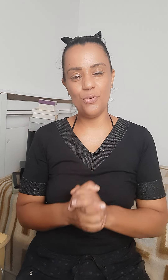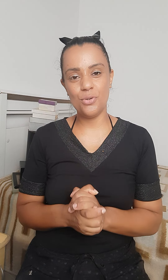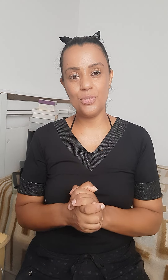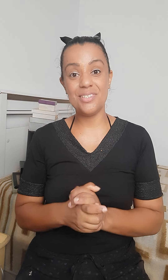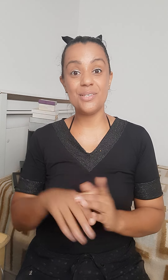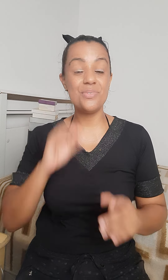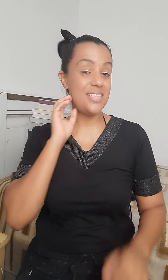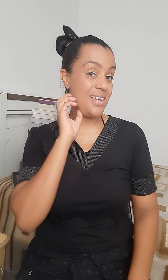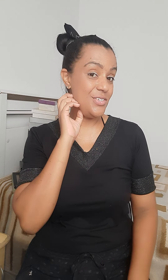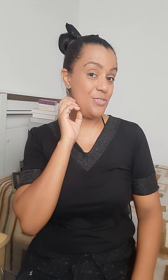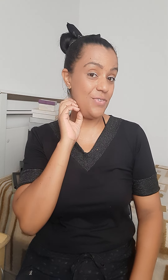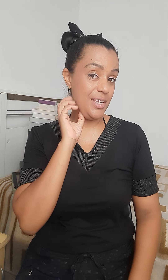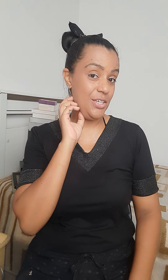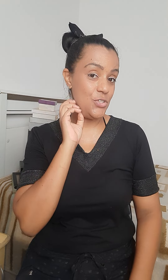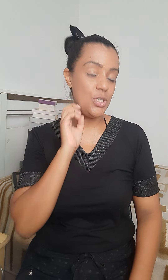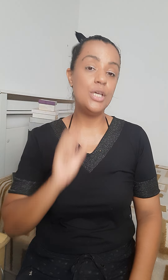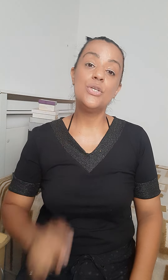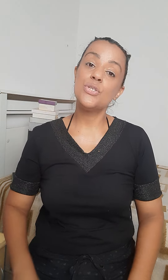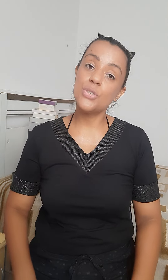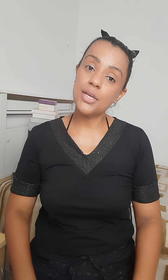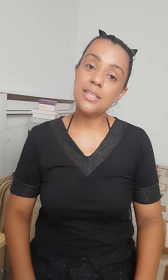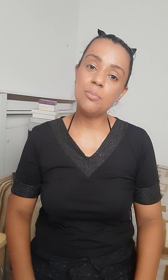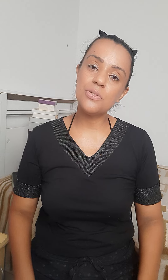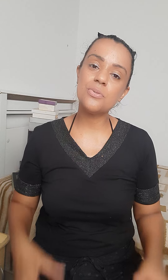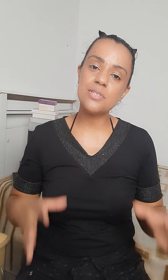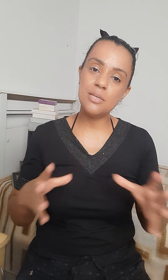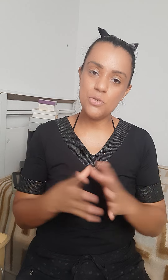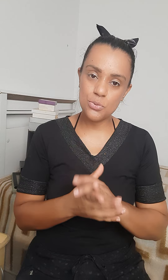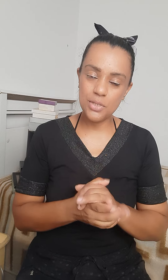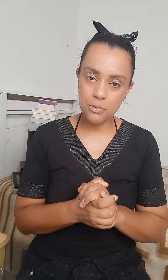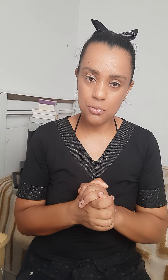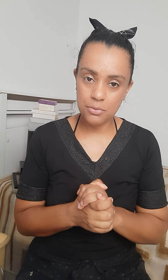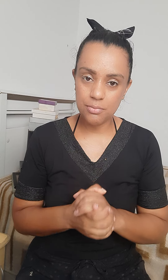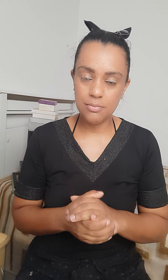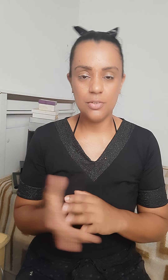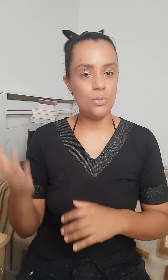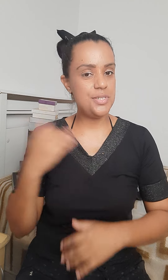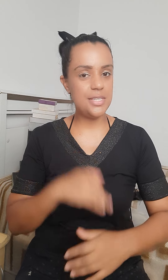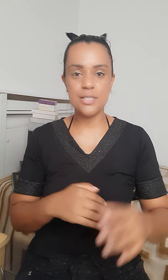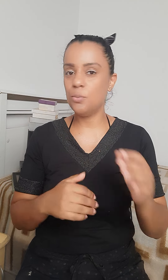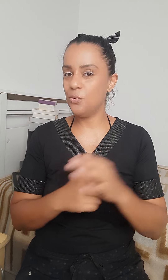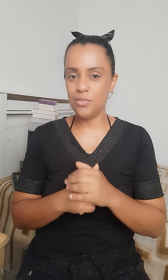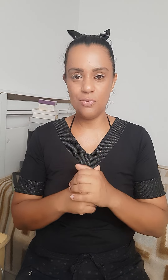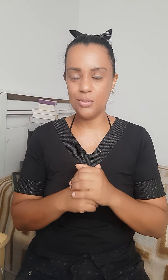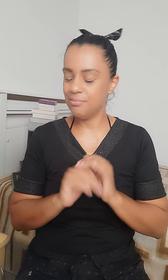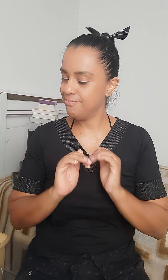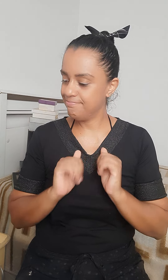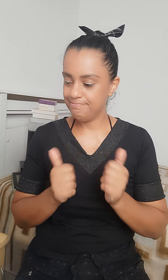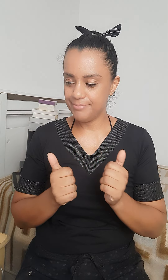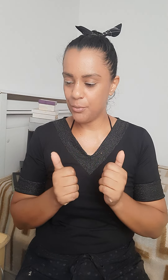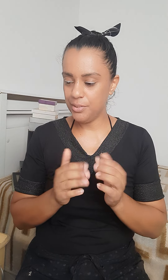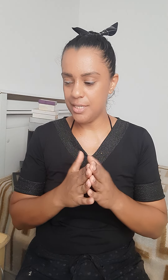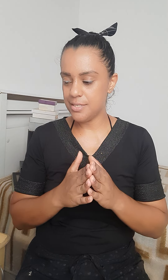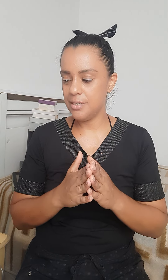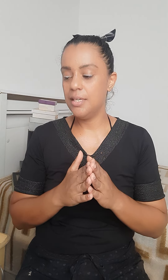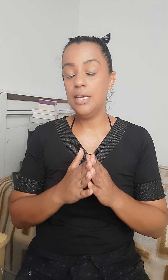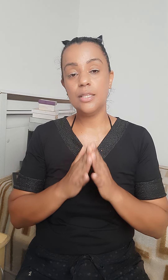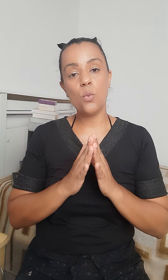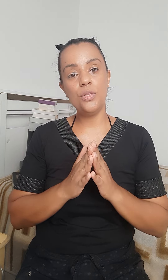favor, são sinais diferentes. Só que tem pessoas que misturam tudo. Com licença com por favor. Acontece. Então, quando eu